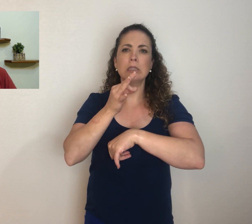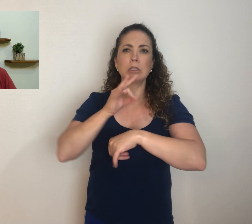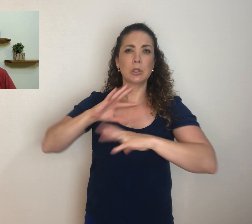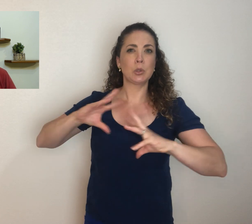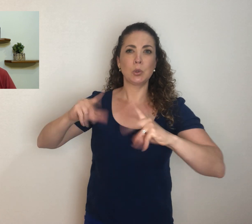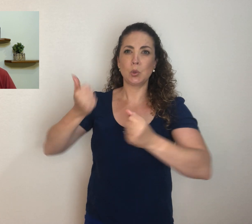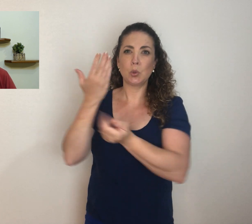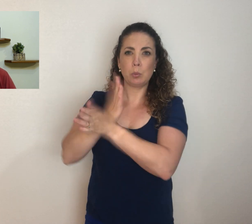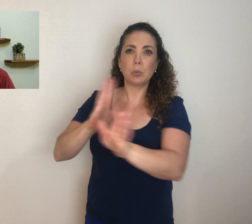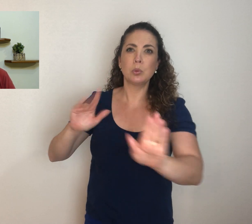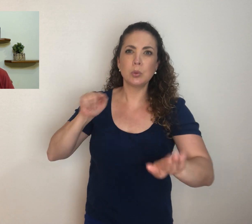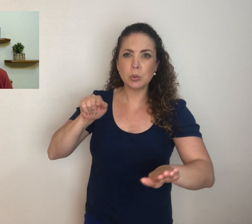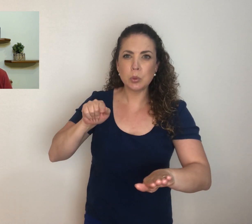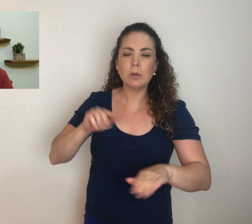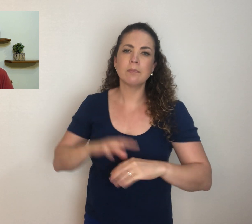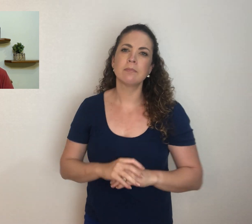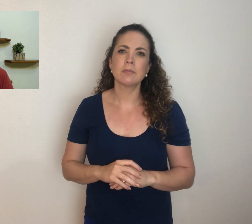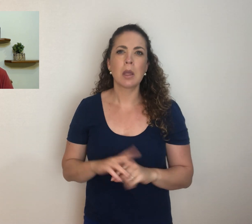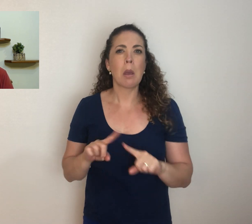ainda vai piorar.